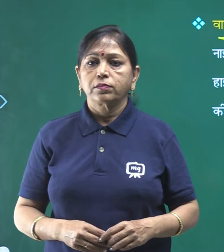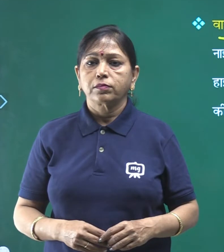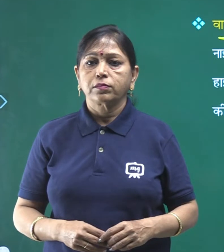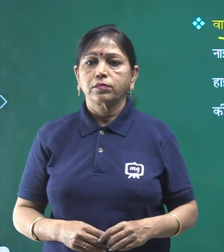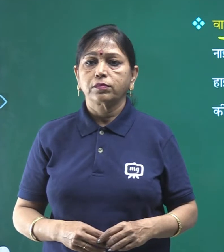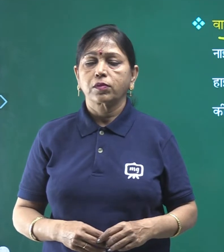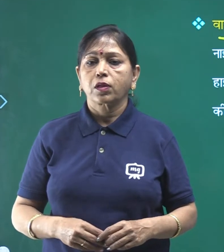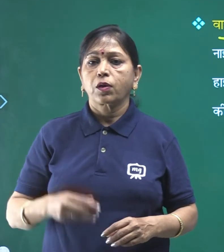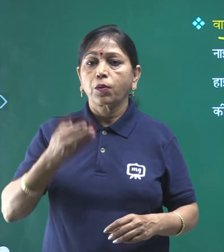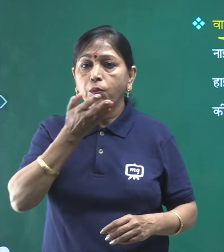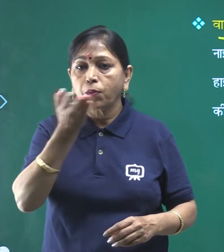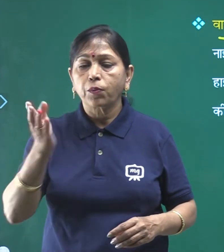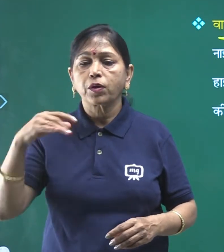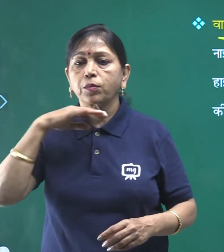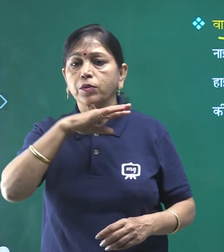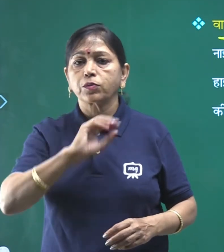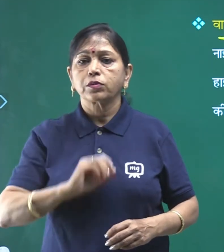में वायु प्रदूषण है